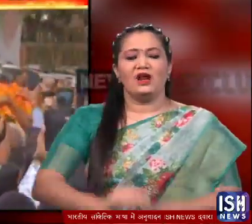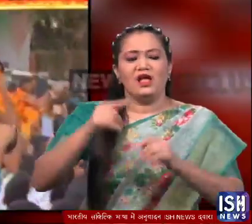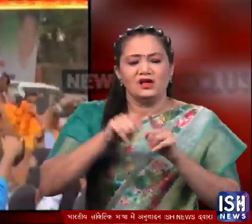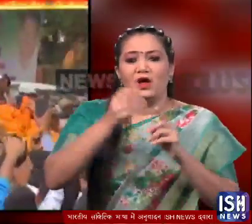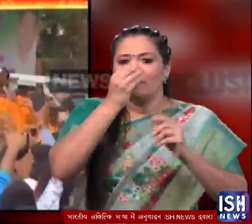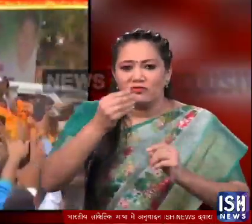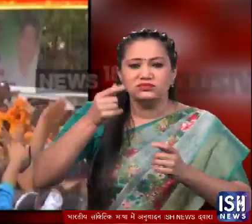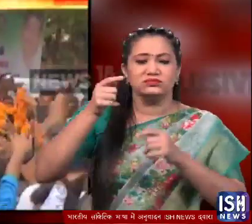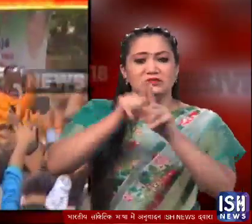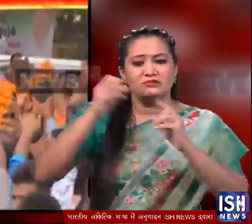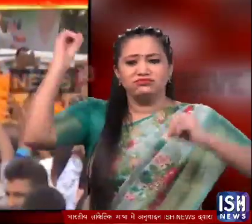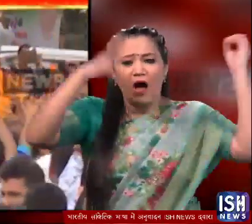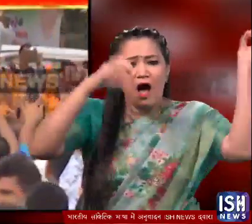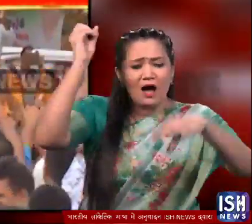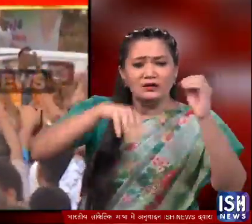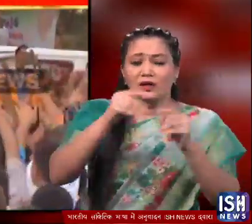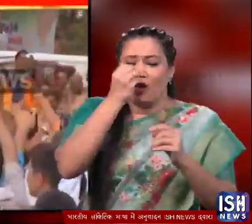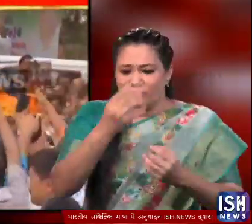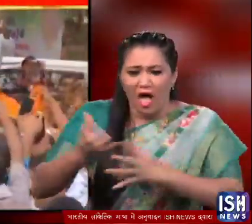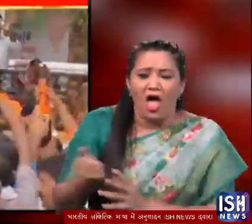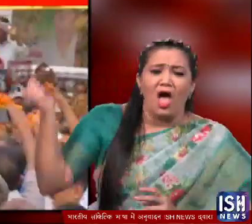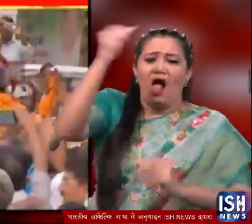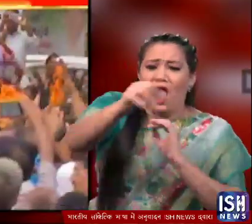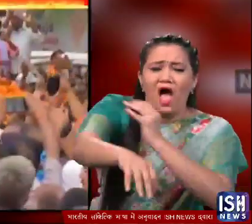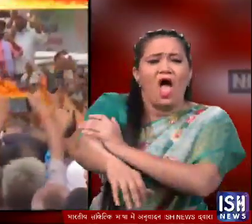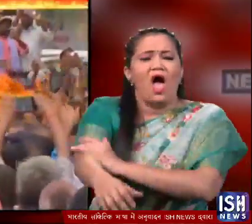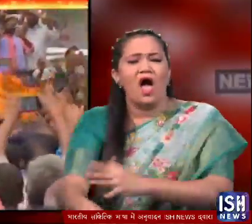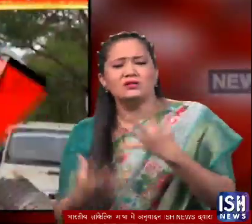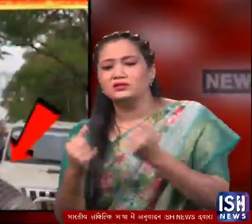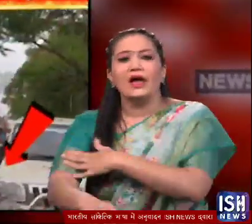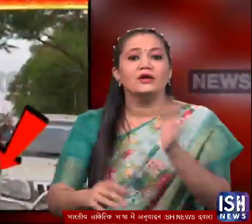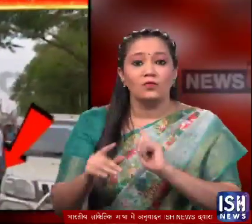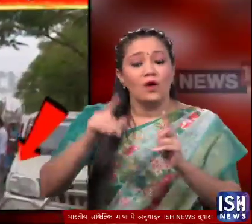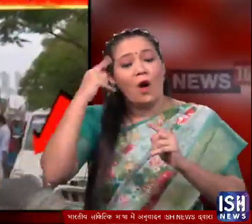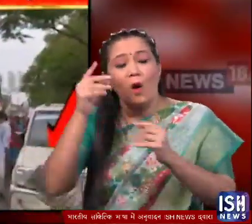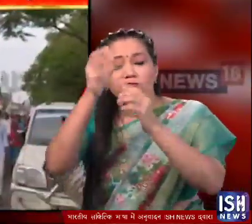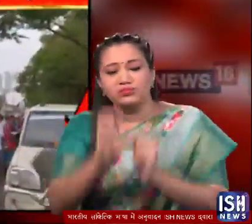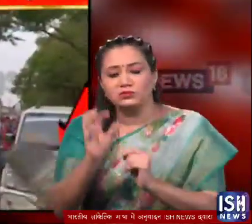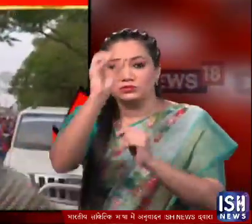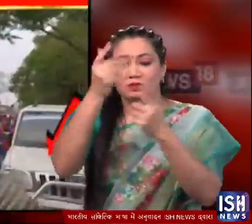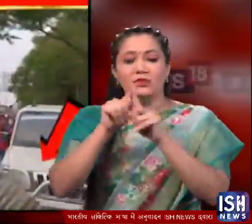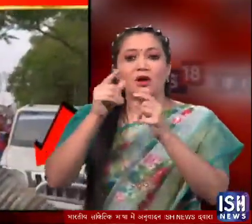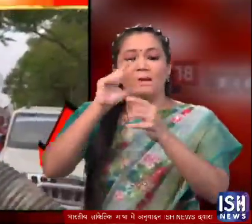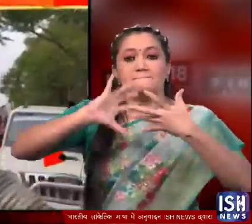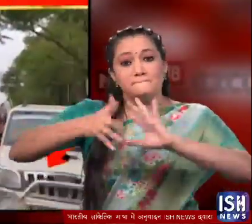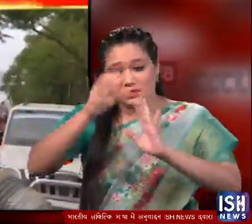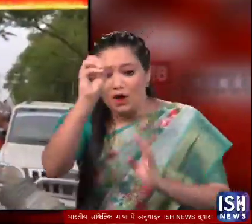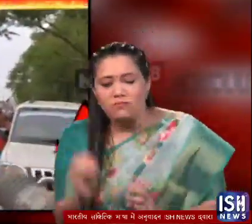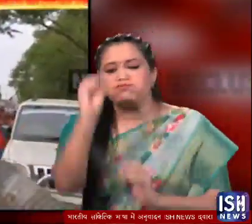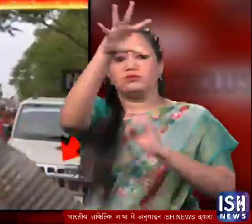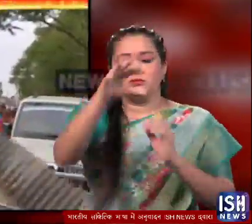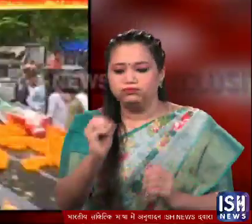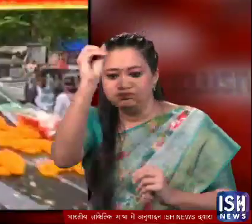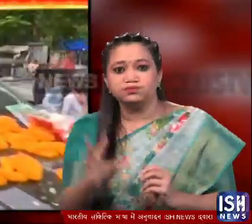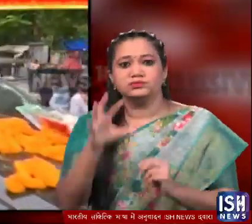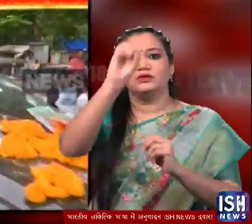लगातार उन पर फूलों की बरसात तक होती रही। फूल फेंकते फेंकते किसी के हाथ न दुखने लगे, इसलिए काफिले पर फूल तक बरसाने के लिए मशीनें लगाई